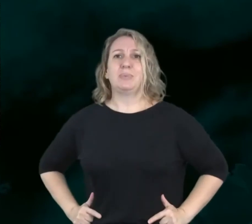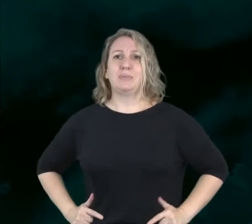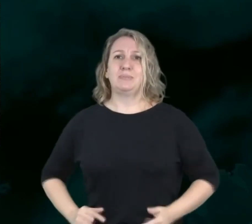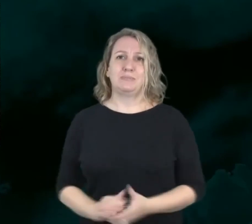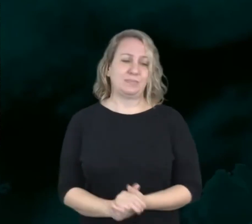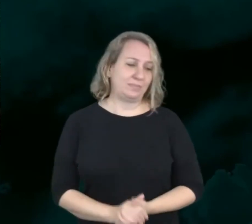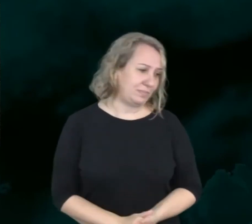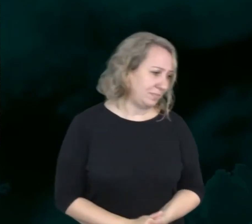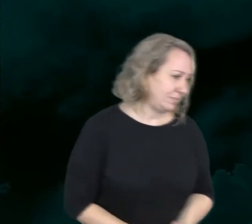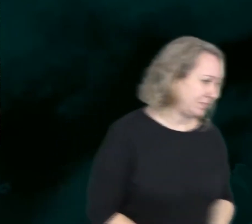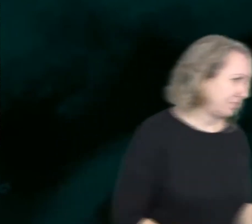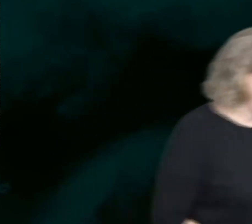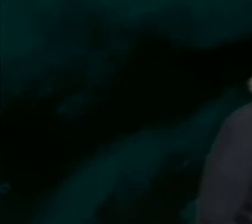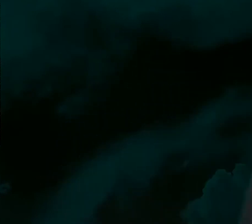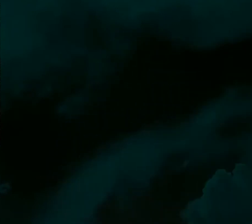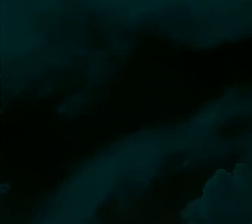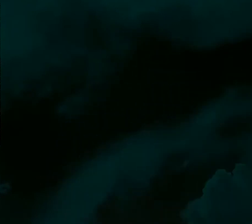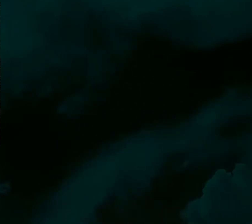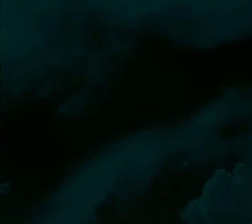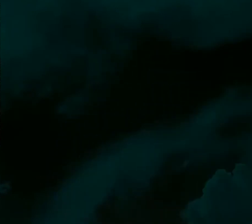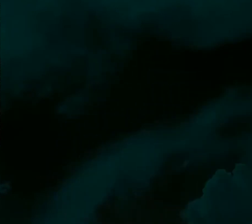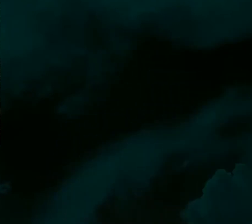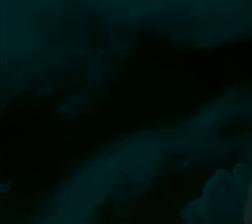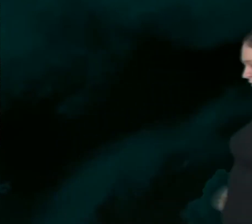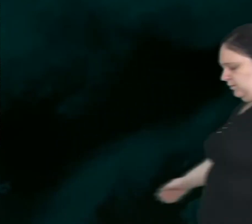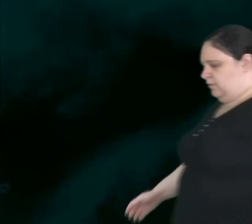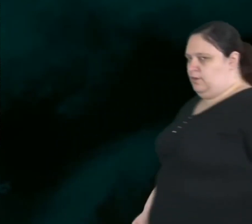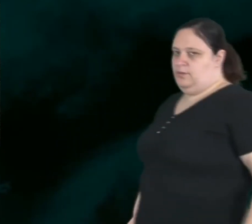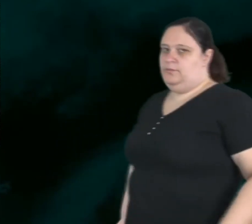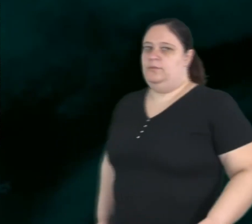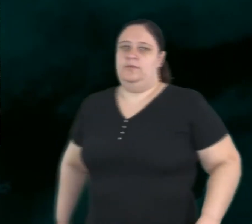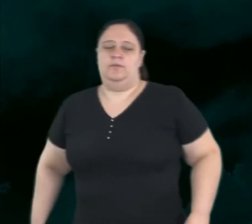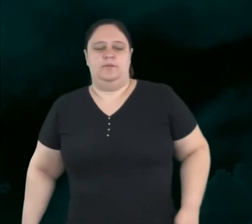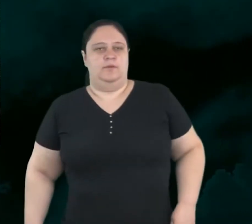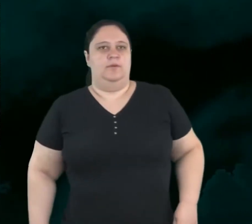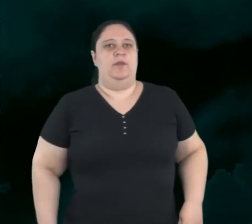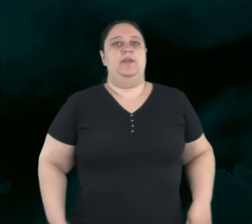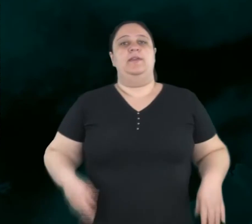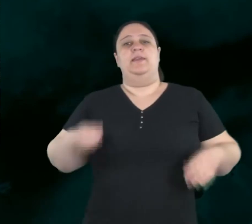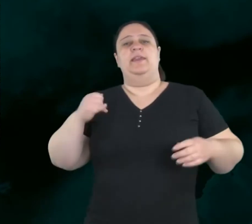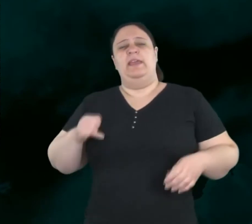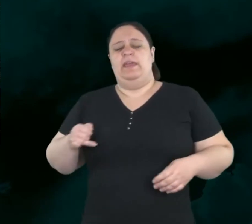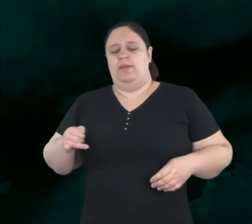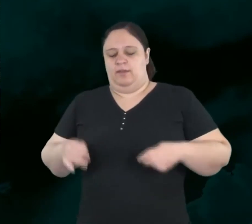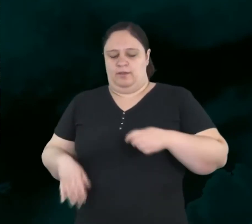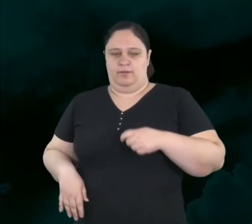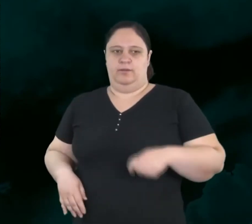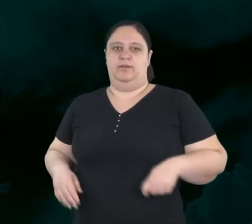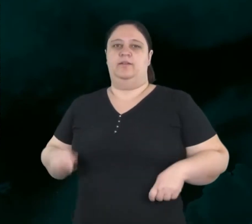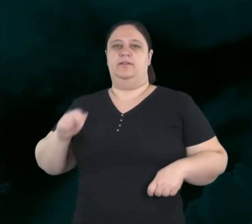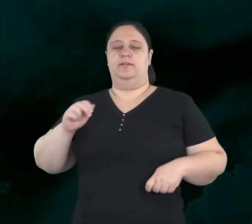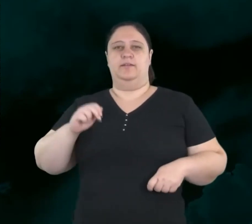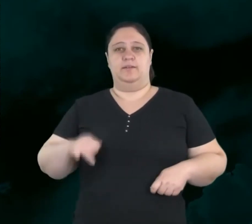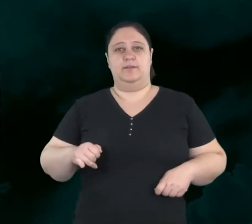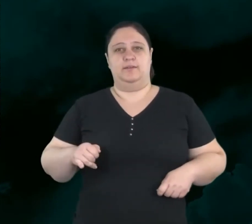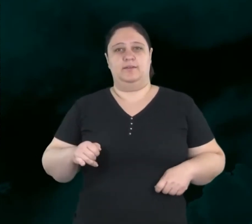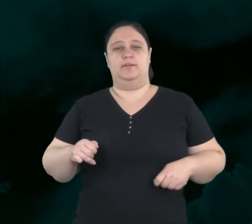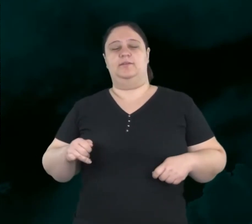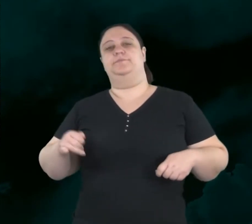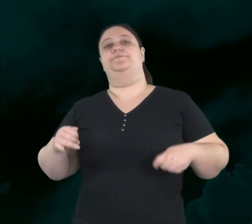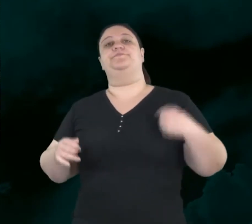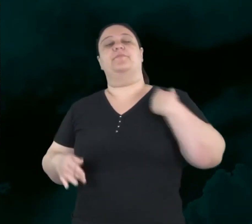justificamos e essa consciência vai sendo cauterizada. Como aquela parte que você queima com fogo